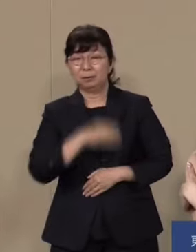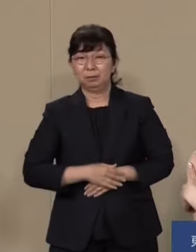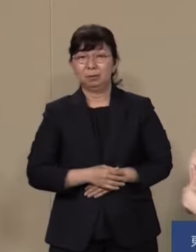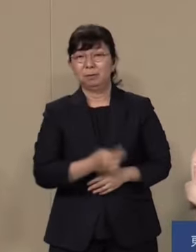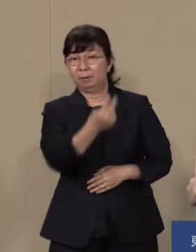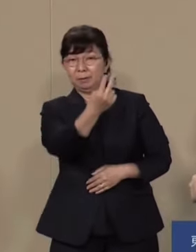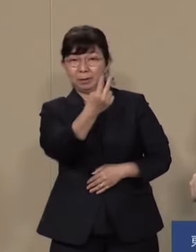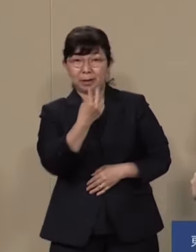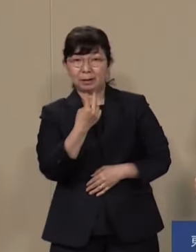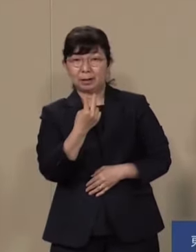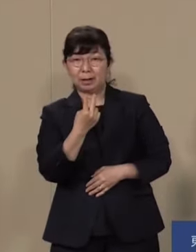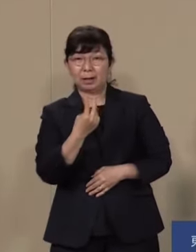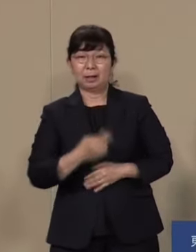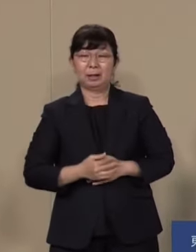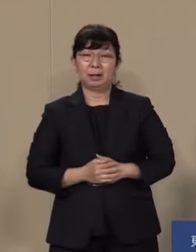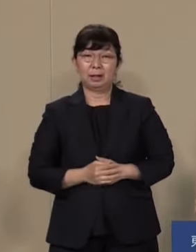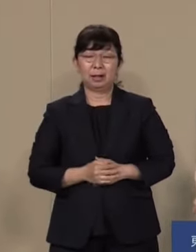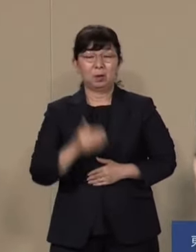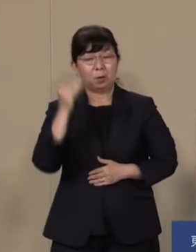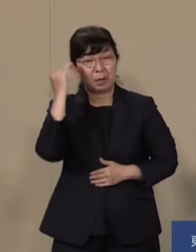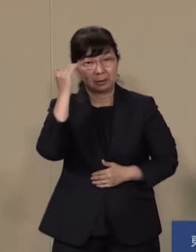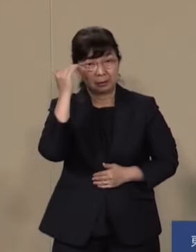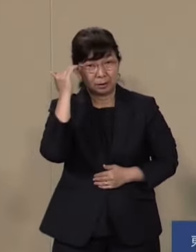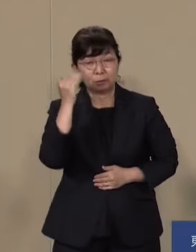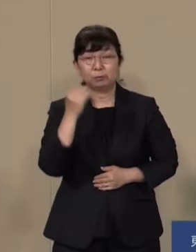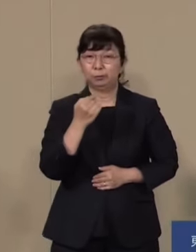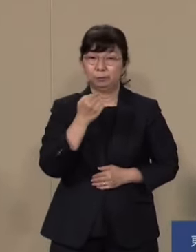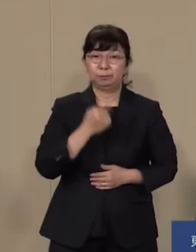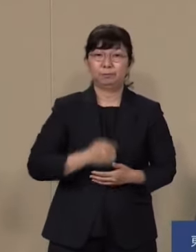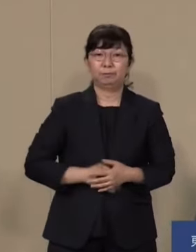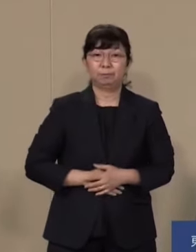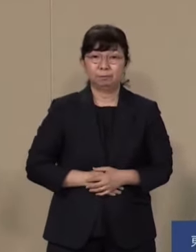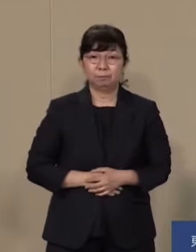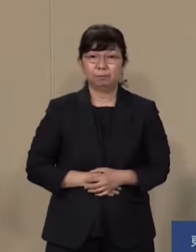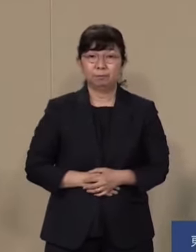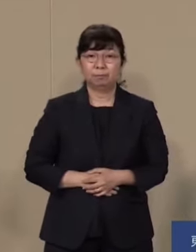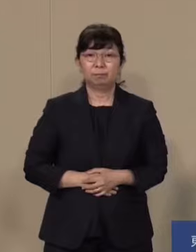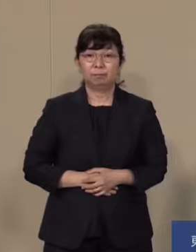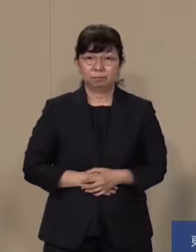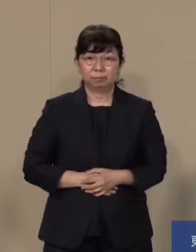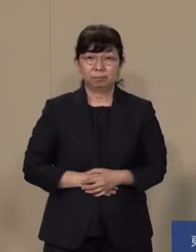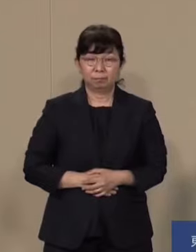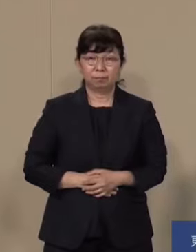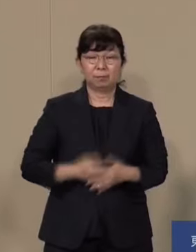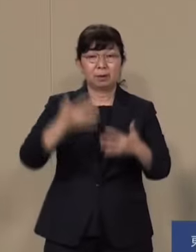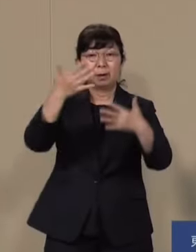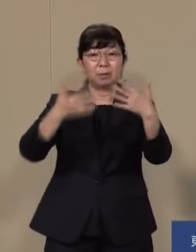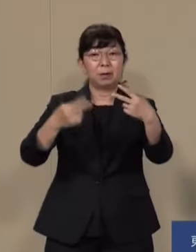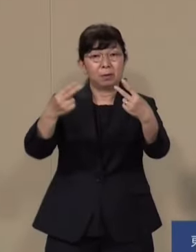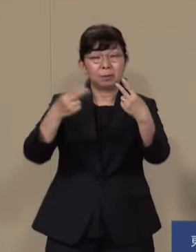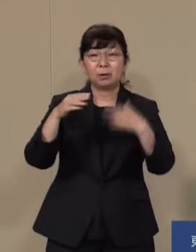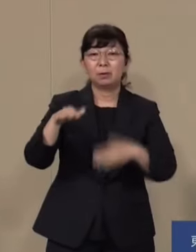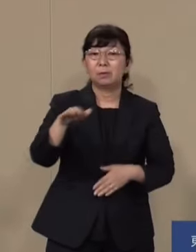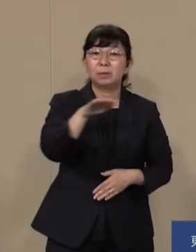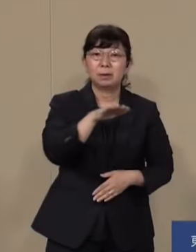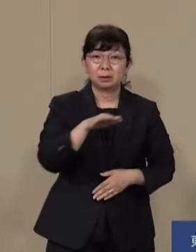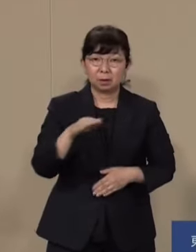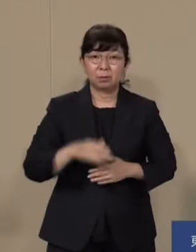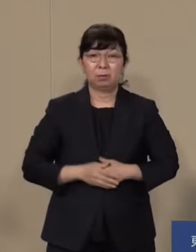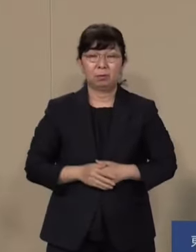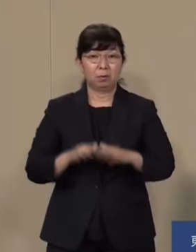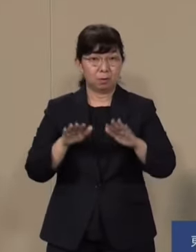られたら困っちゃうカメラの前のあなたも